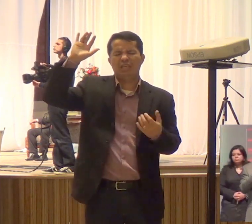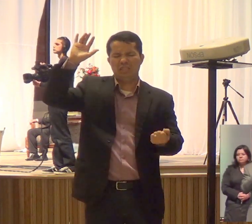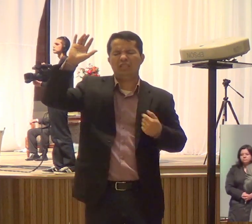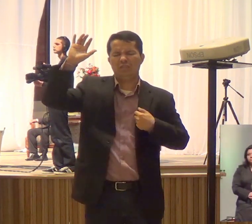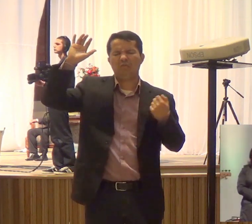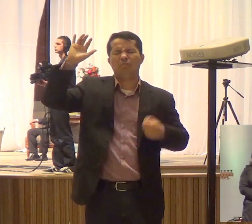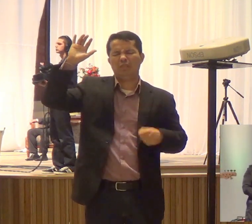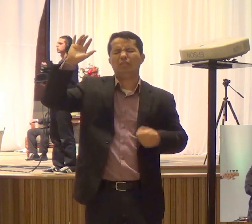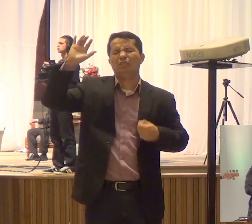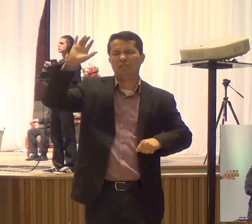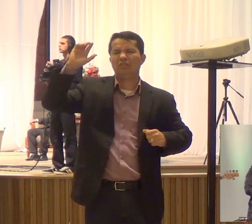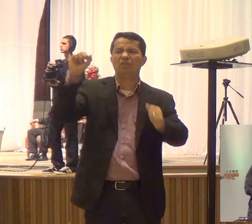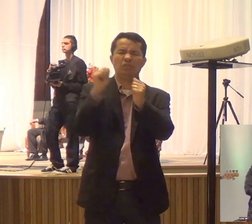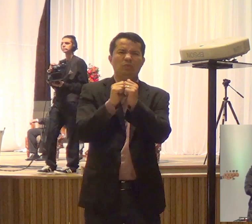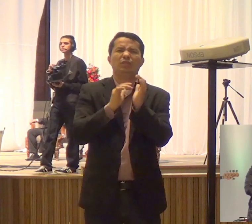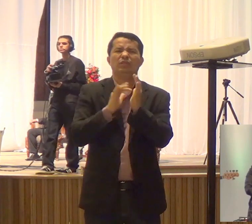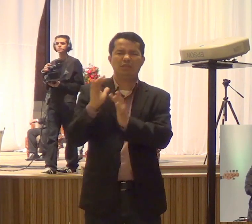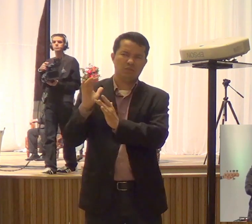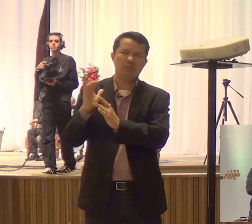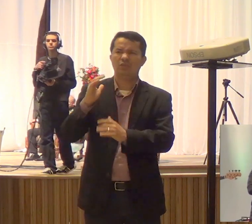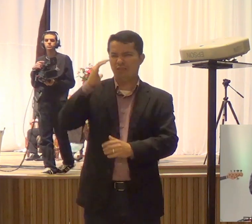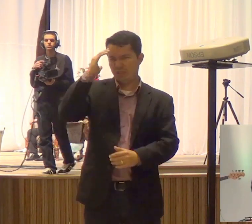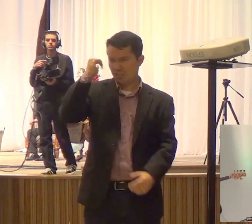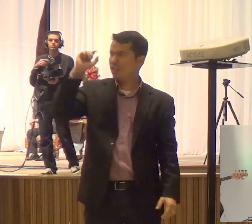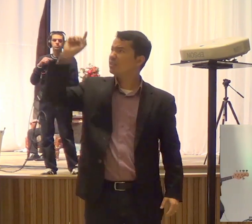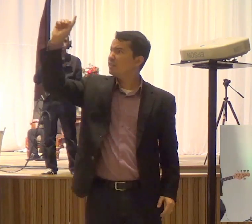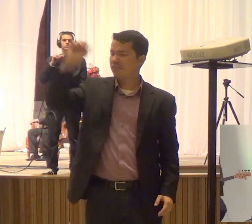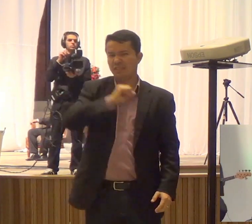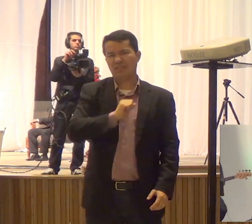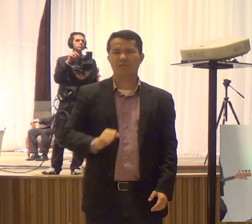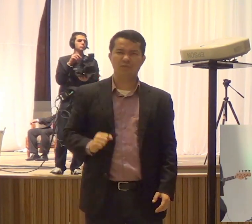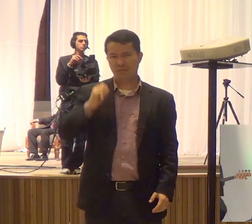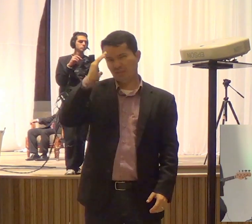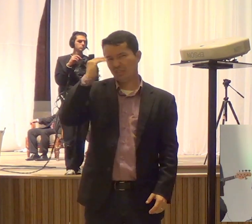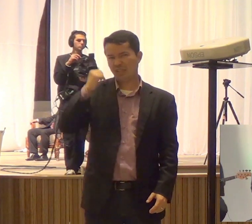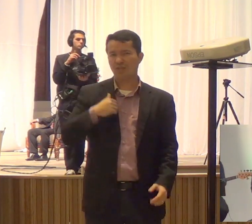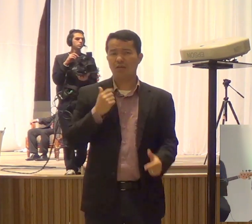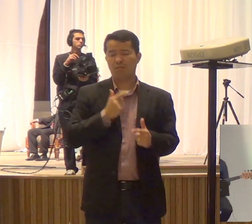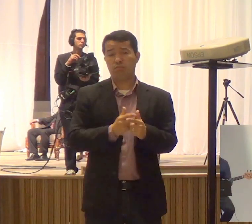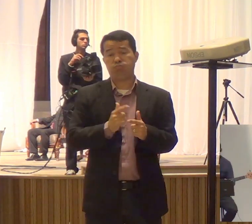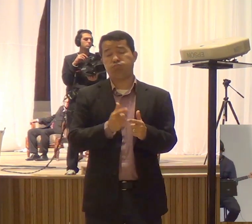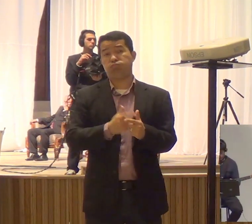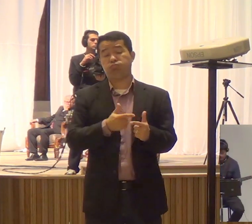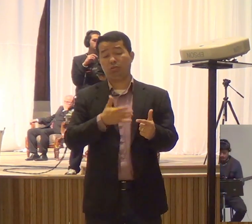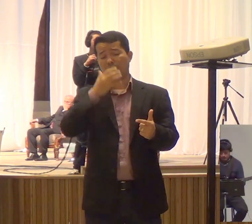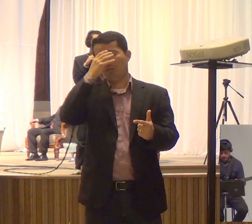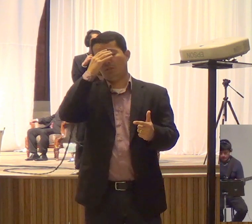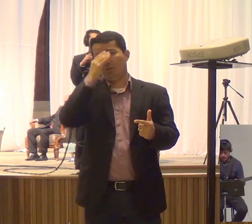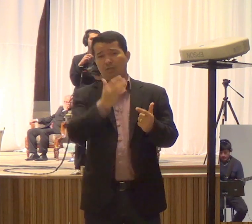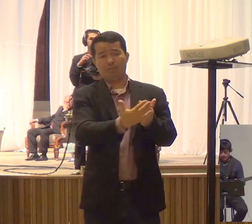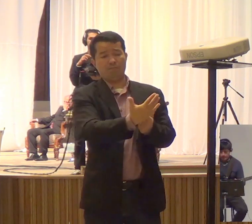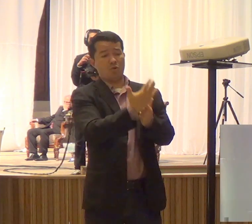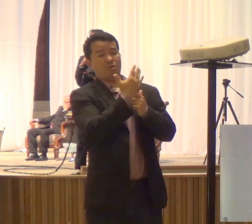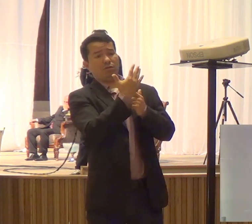sim, eu sei que Tu és Senhor, eu sei que o fogo da minha vida tem um propósito de mostrar que Tu és Senhor e